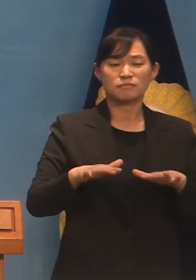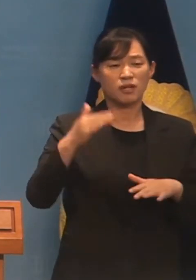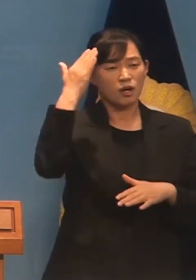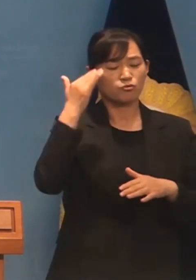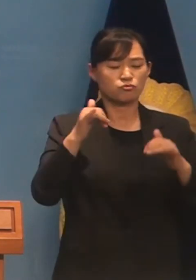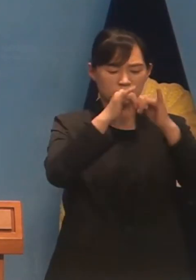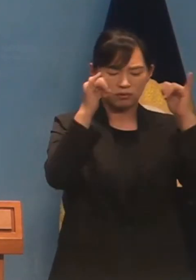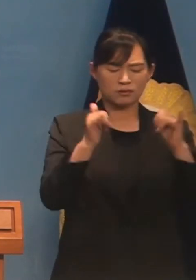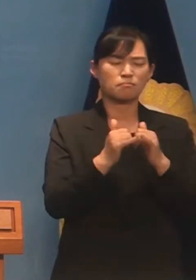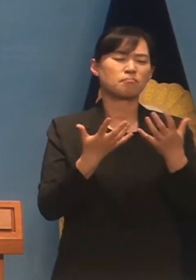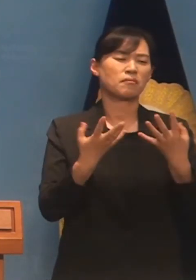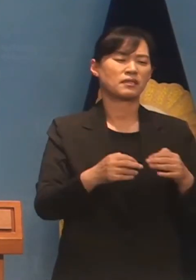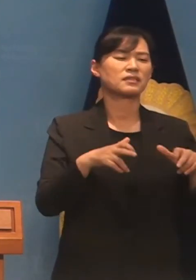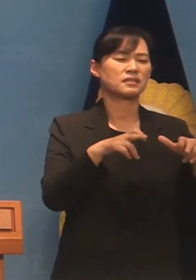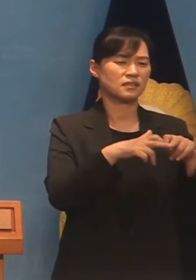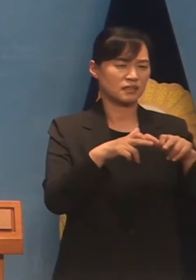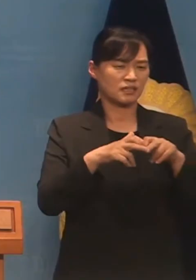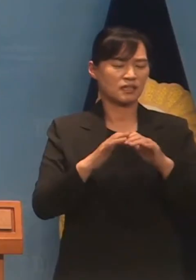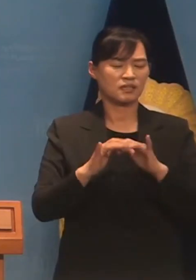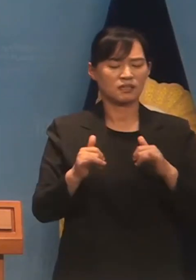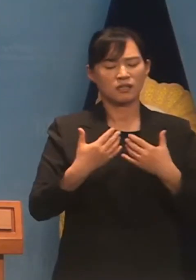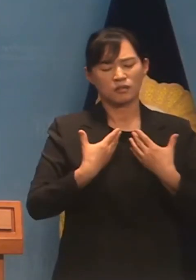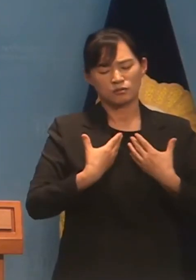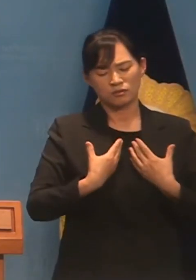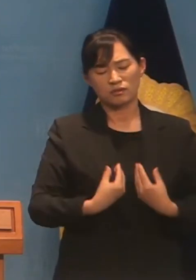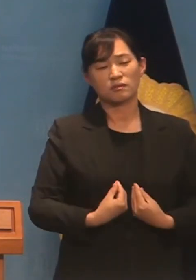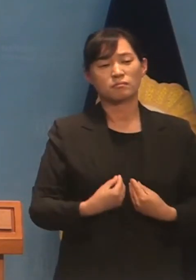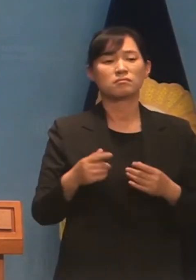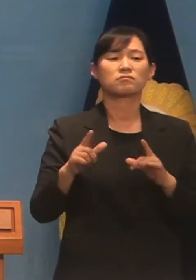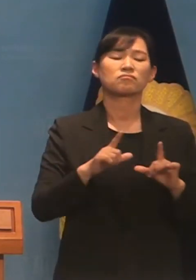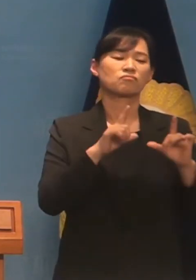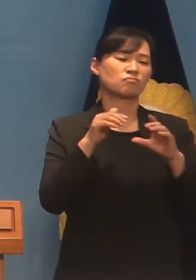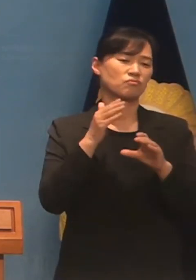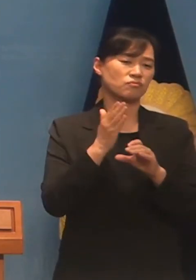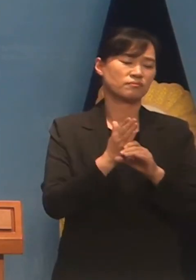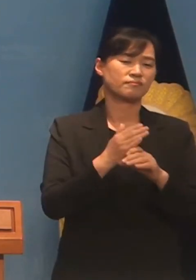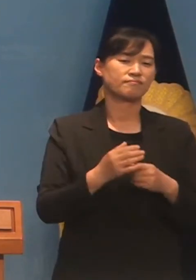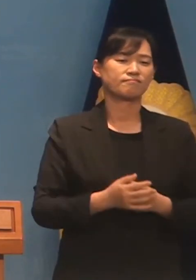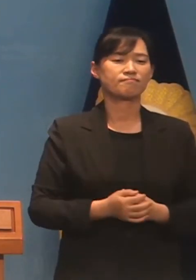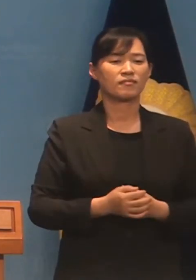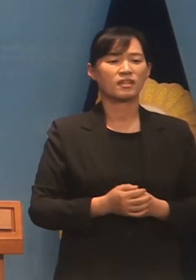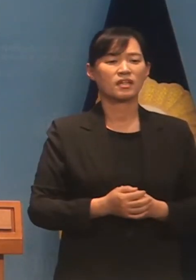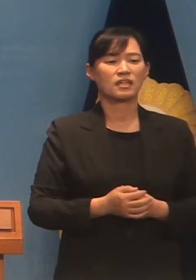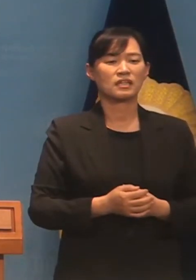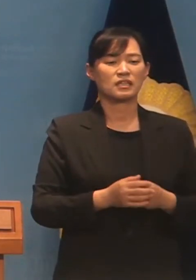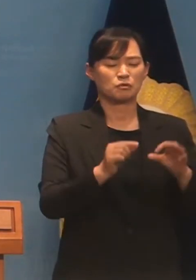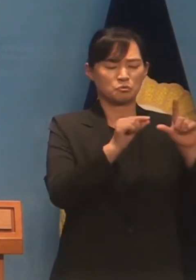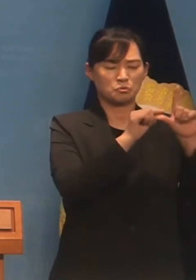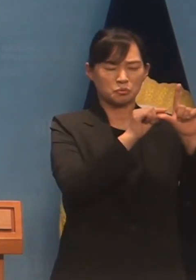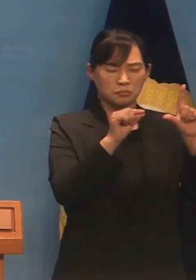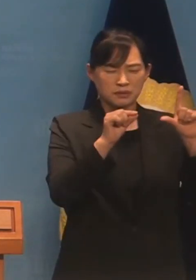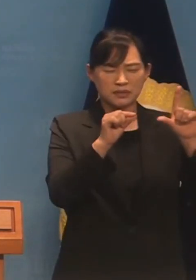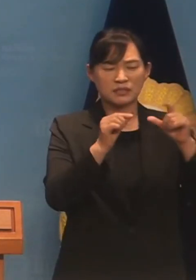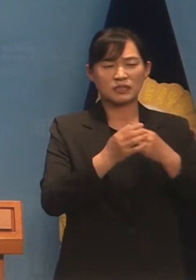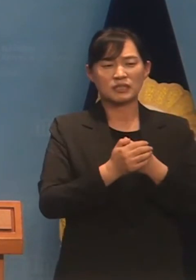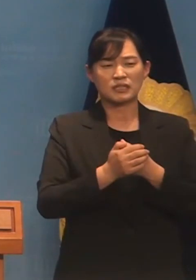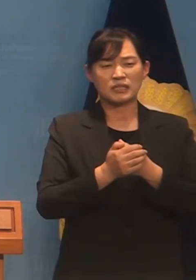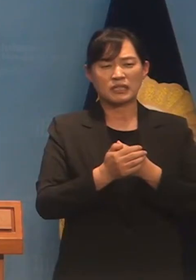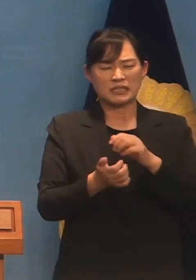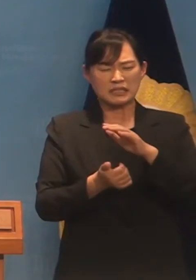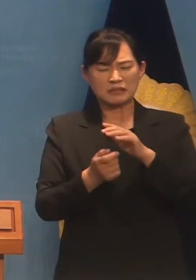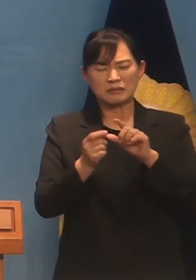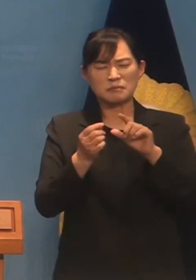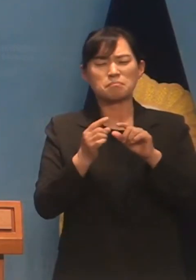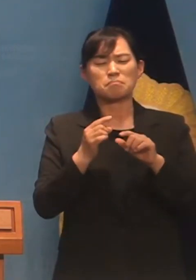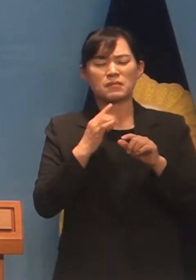아직도 수많은 장애인들이 좌절감 속에 살아가고 있습니다. 소수 특출난 장애인의 성공 신화가